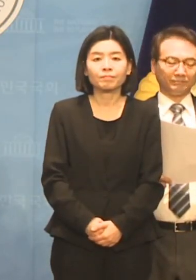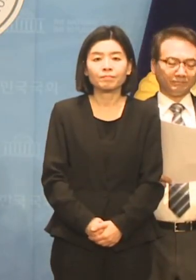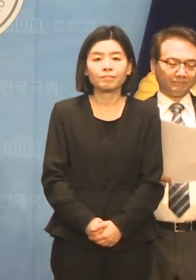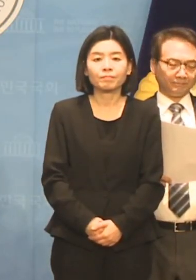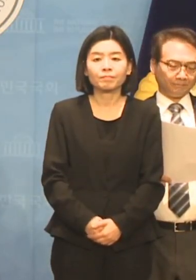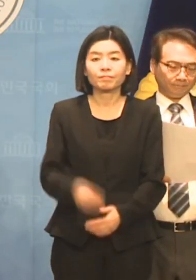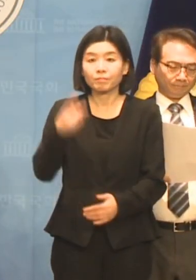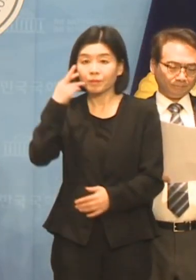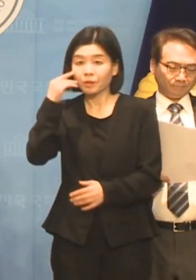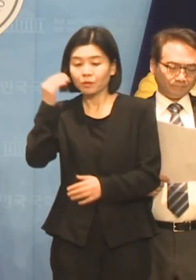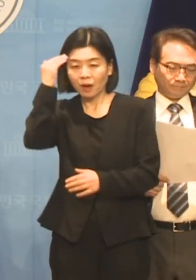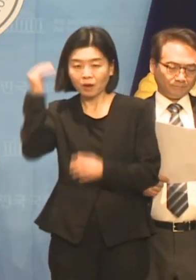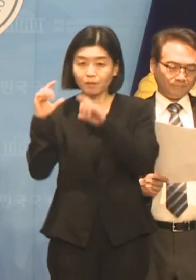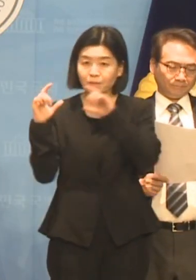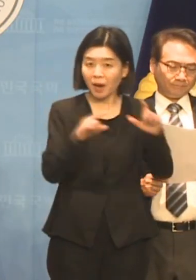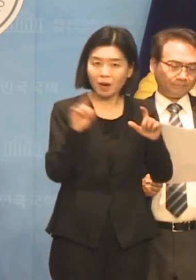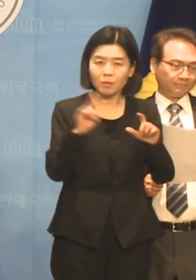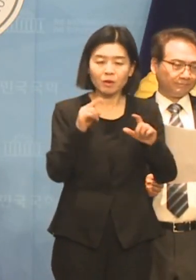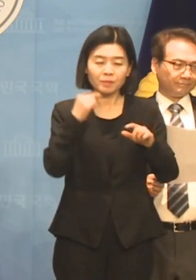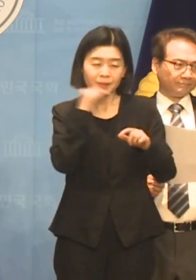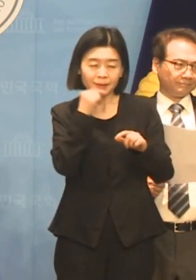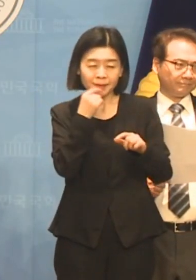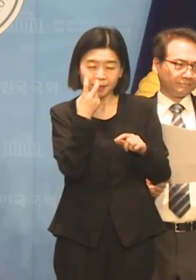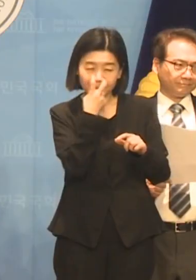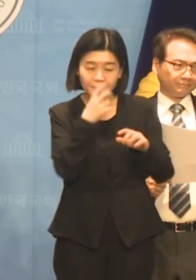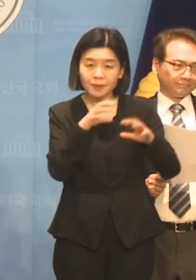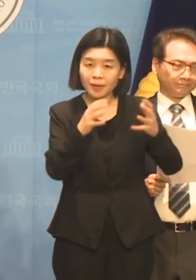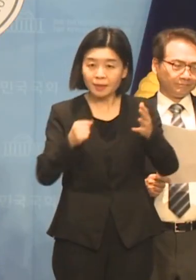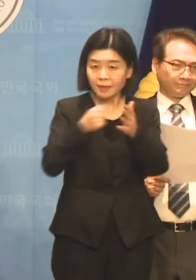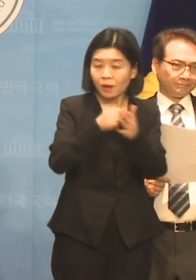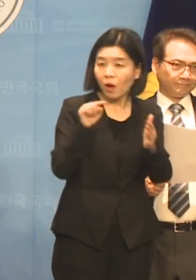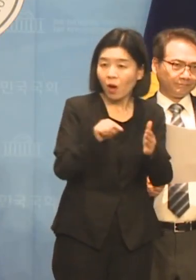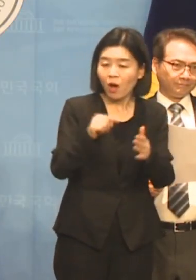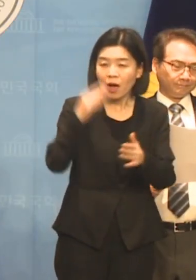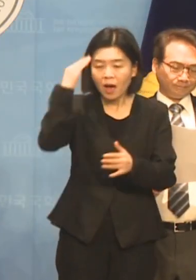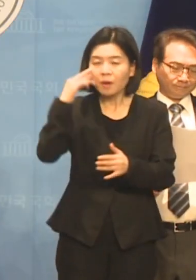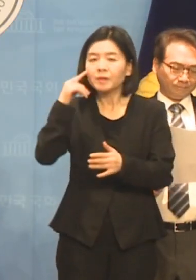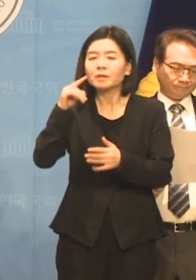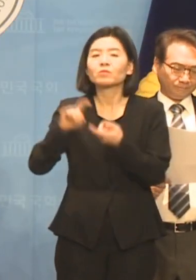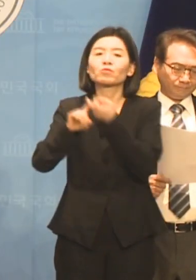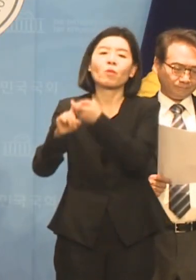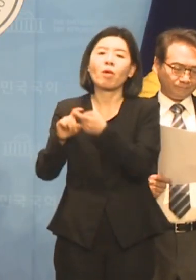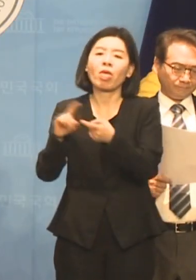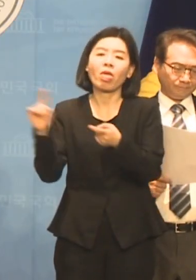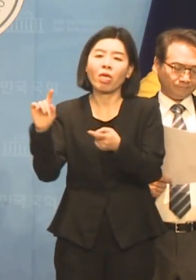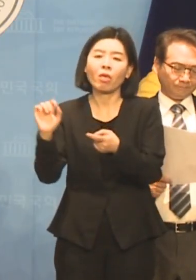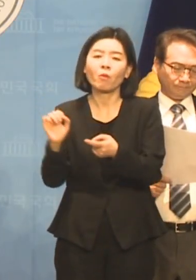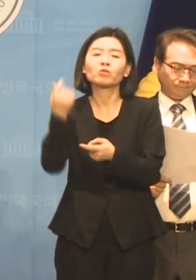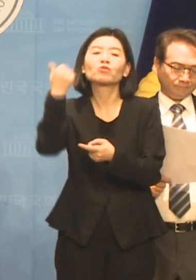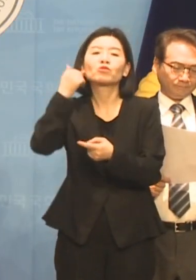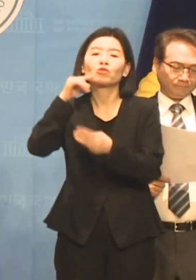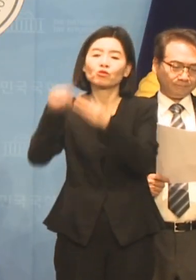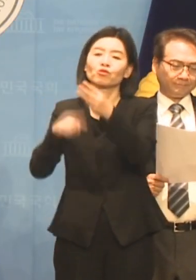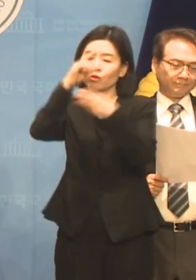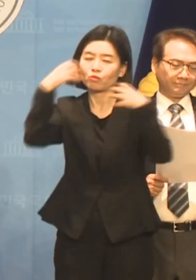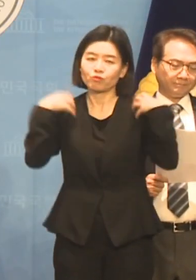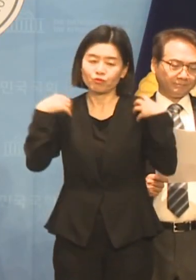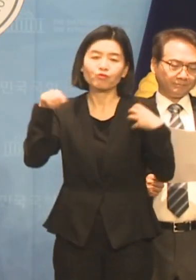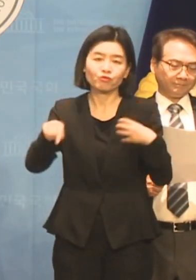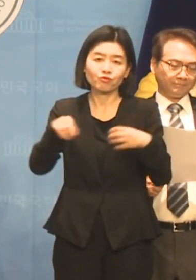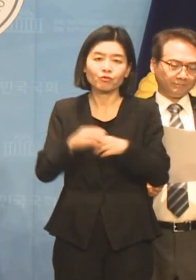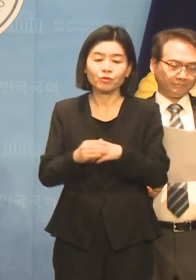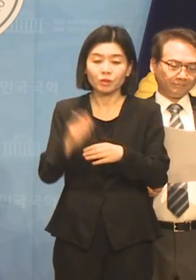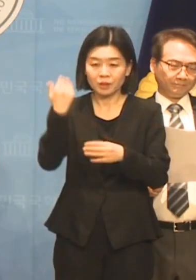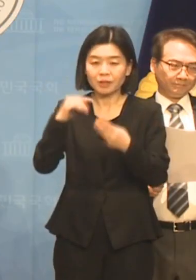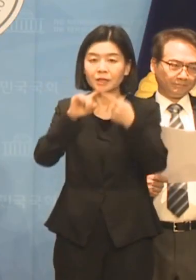민감 국가 지정, 한미동맹 훼손한 윤석열 정부 외교 참사의 결정판입니다. 지난 1월